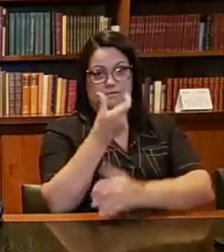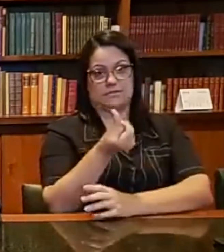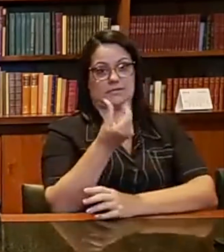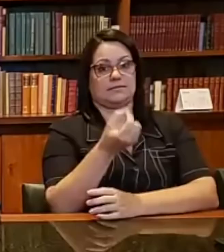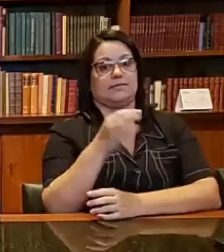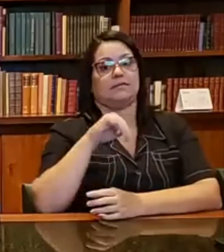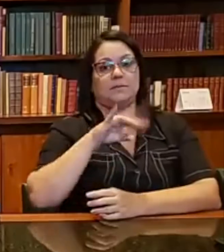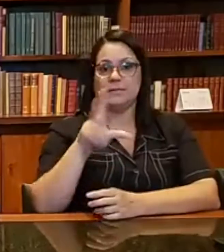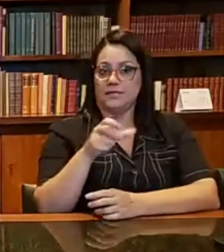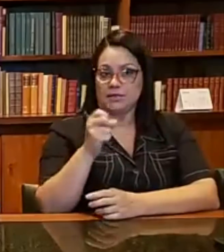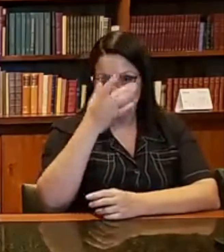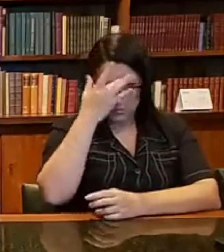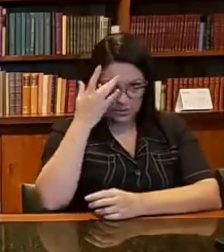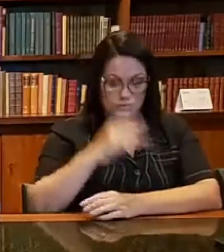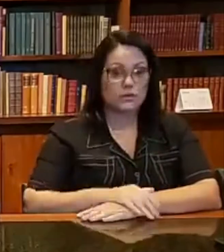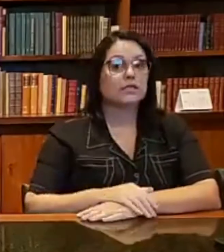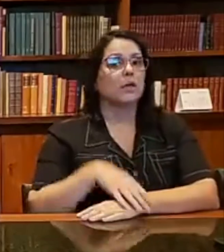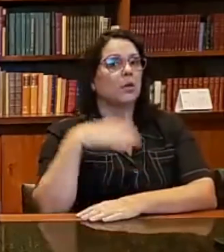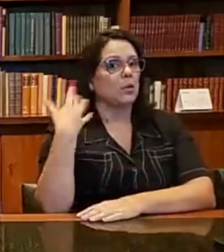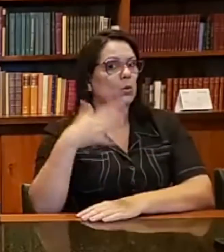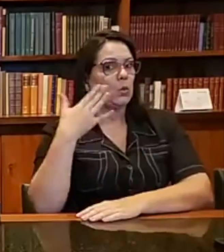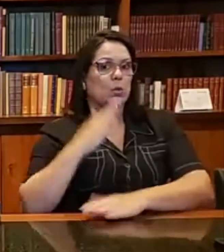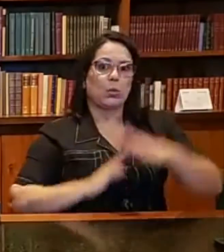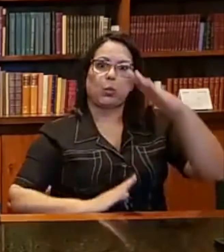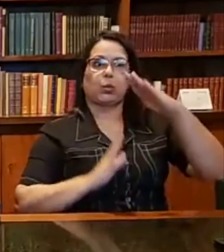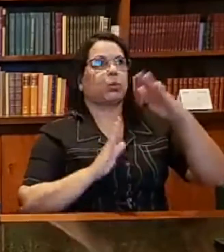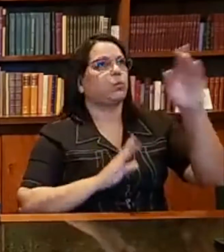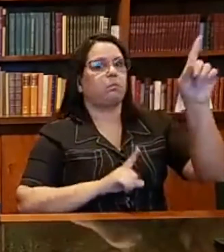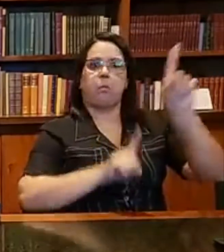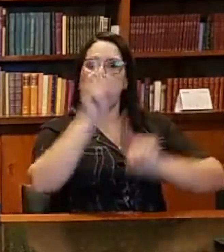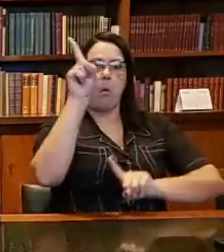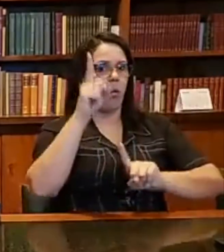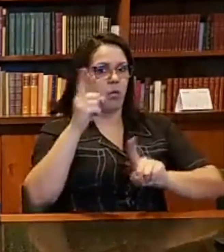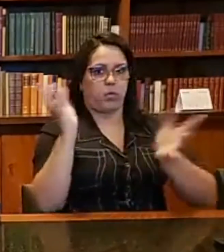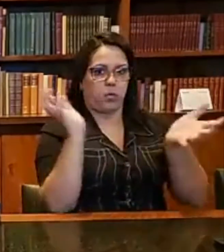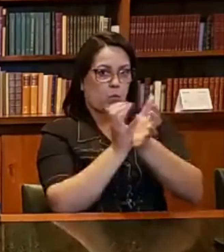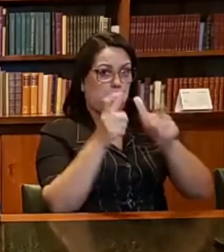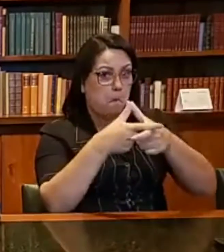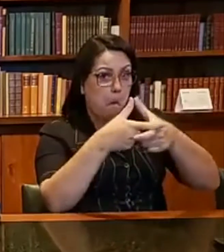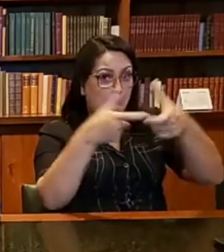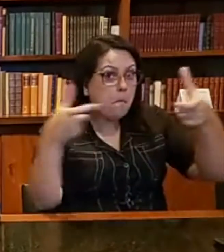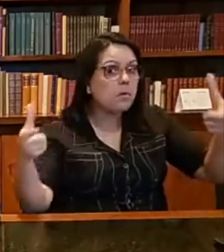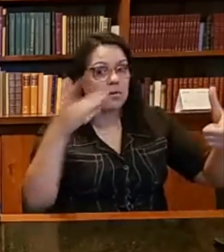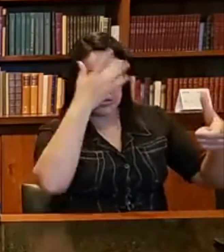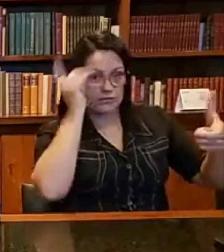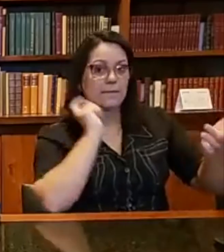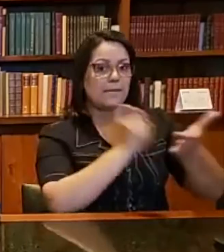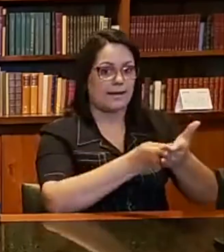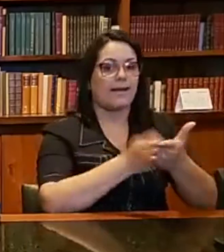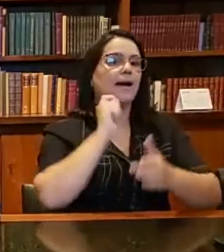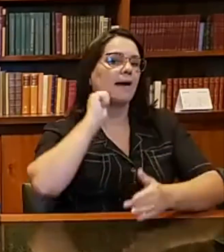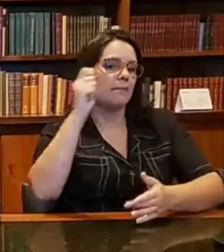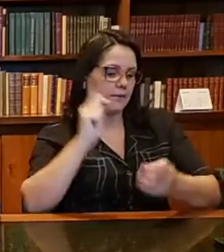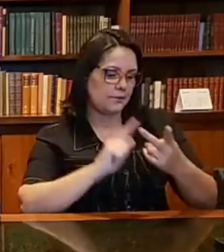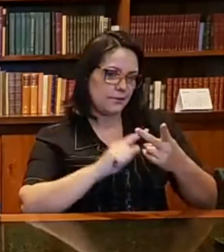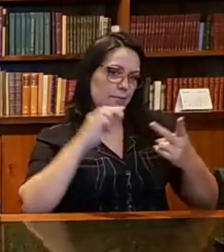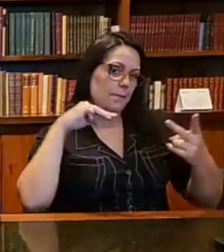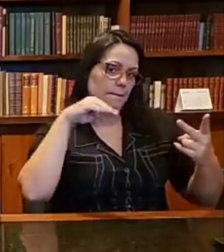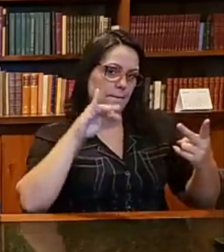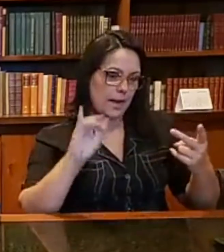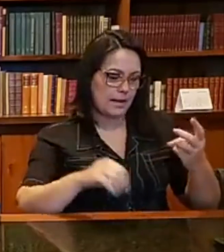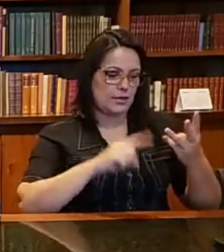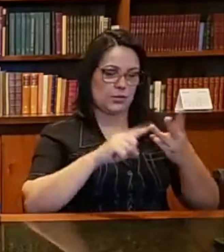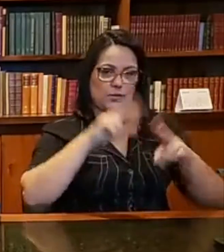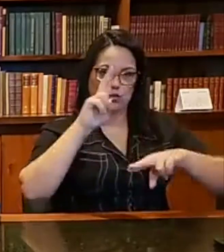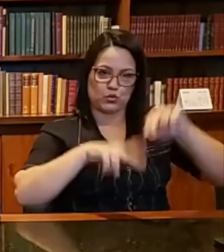pessoas. Então, é um número muito grande, nós teremos pagamentos em abril, maio e junho da questão dos R$